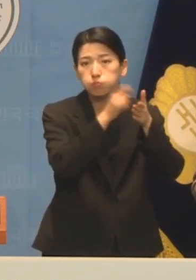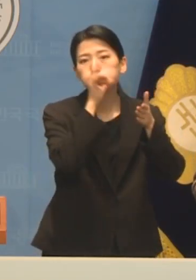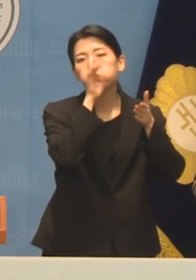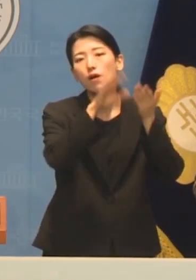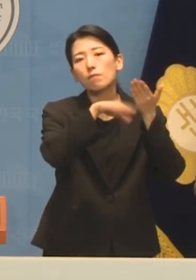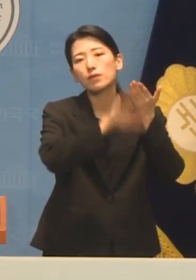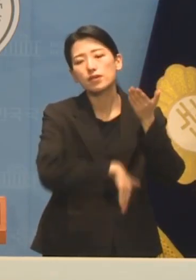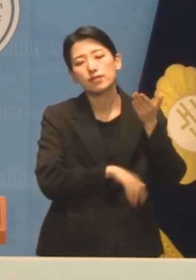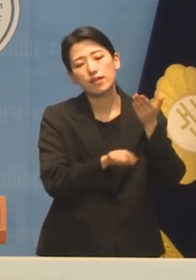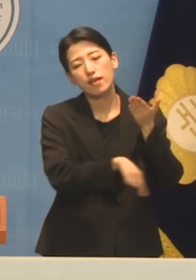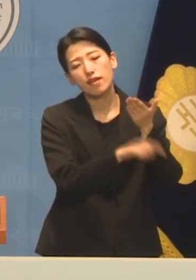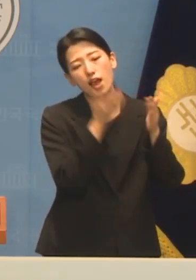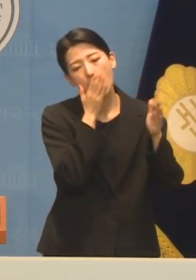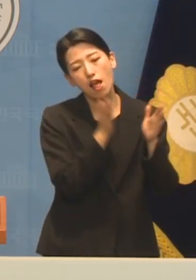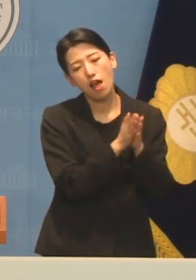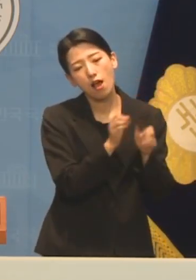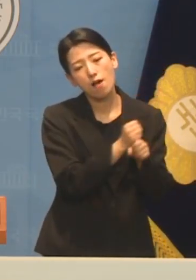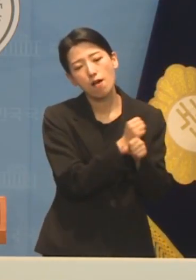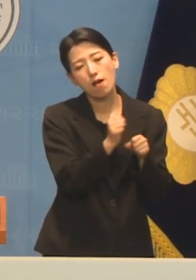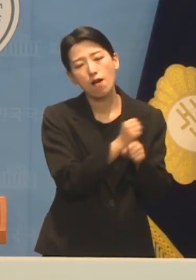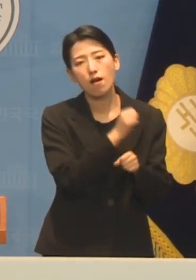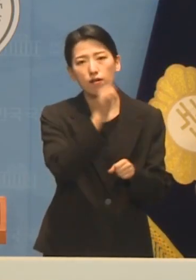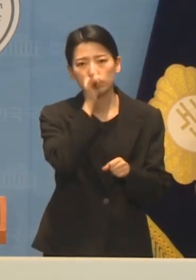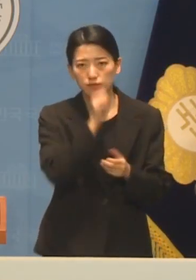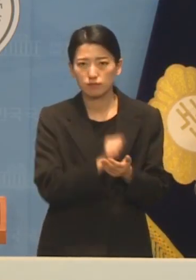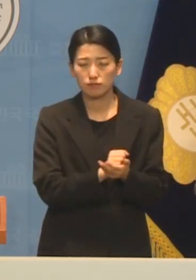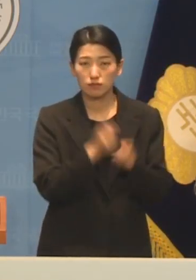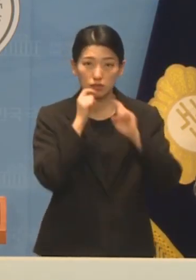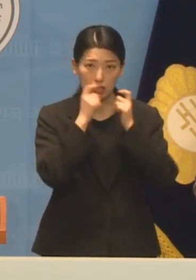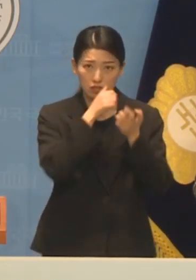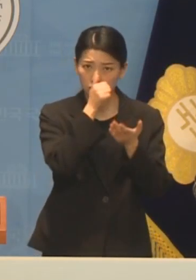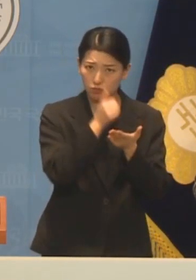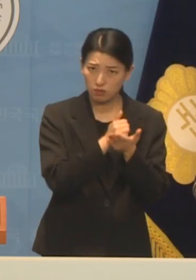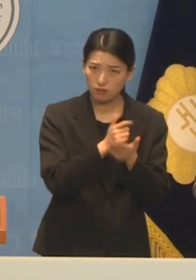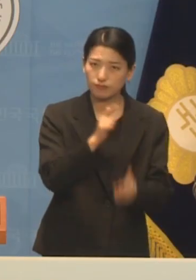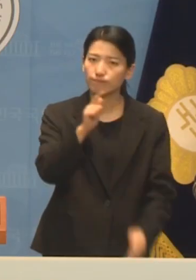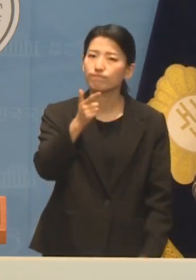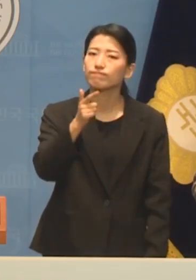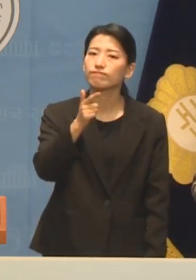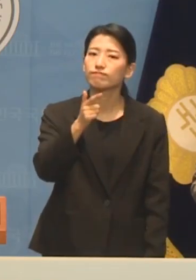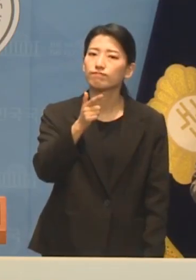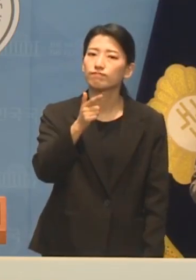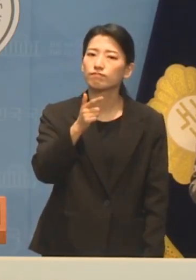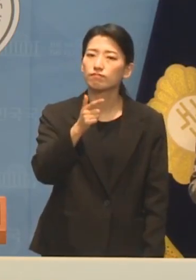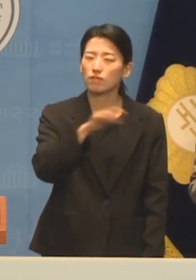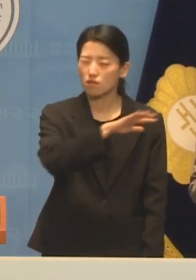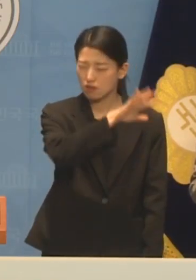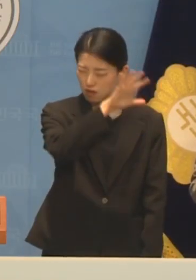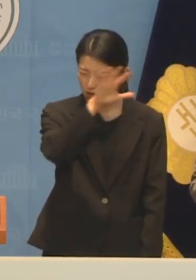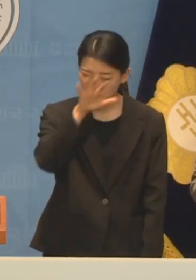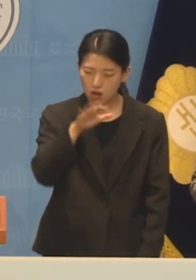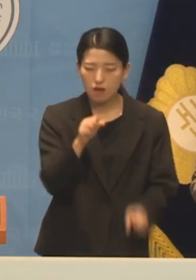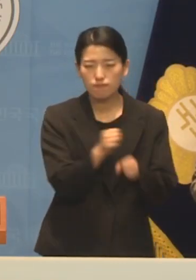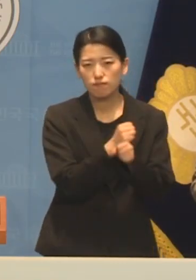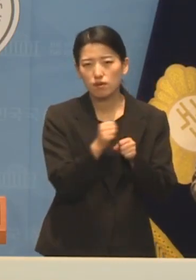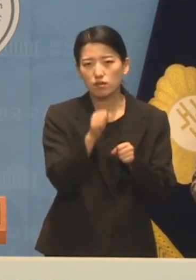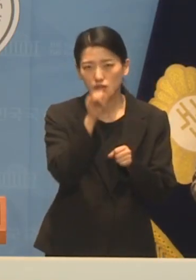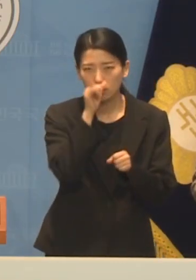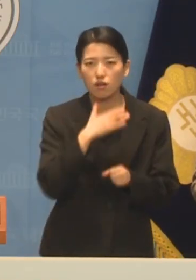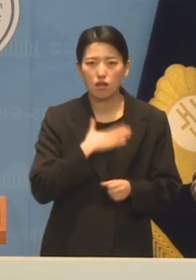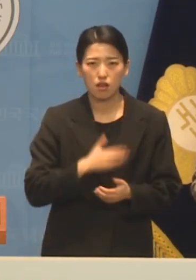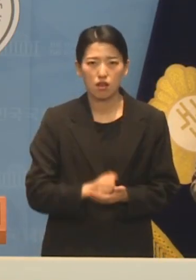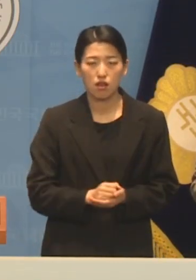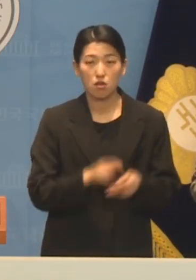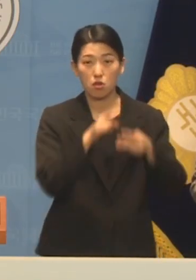일입니다. 내란 사태가 윤석열 개인의 범죄만이 아니라는 것은 모두가 잘 알고 있습니다. 윤석열